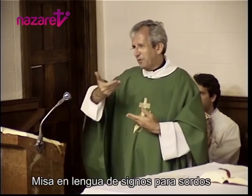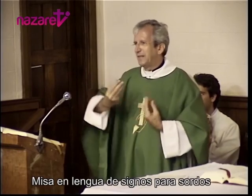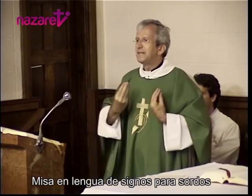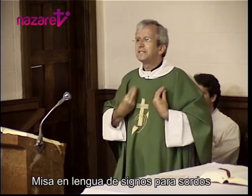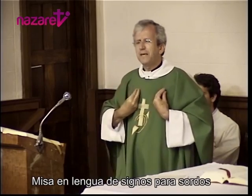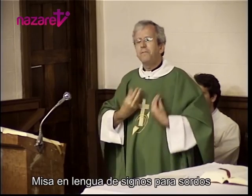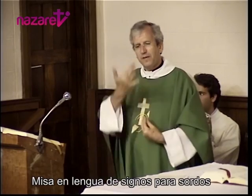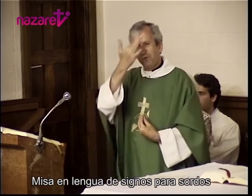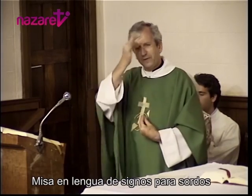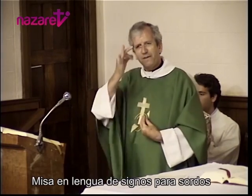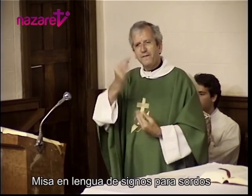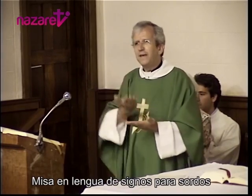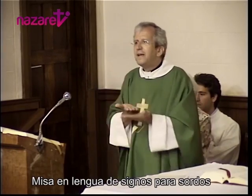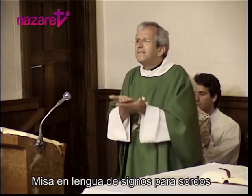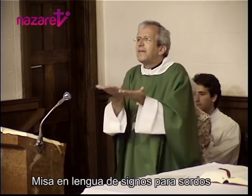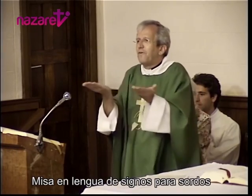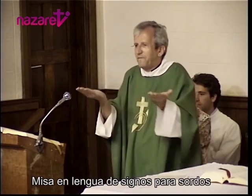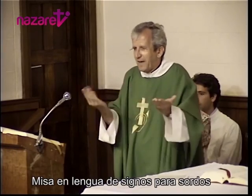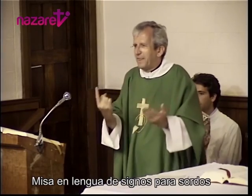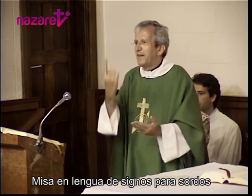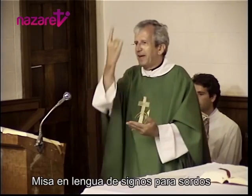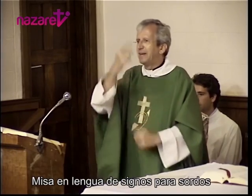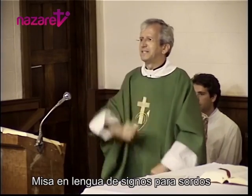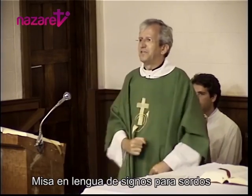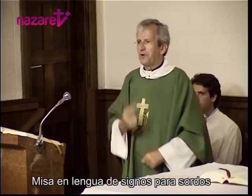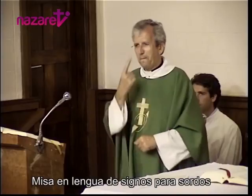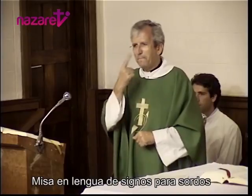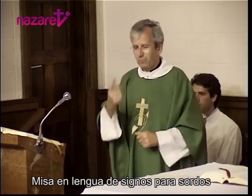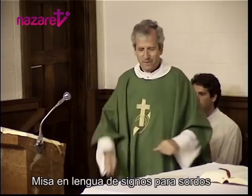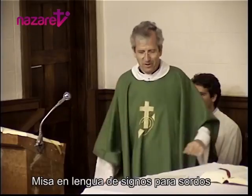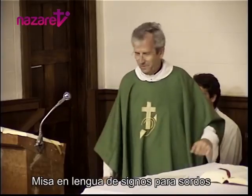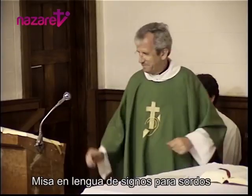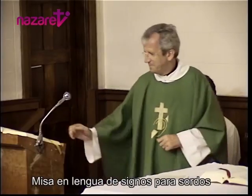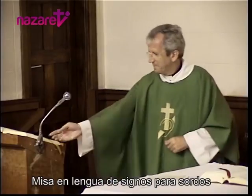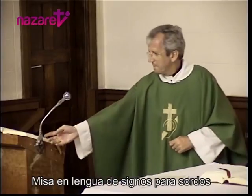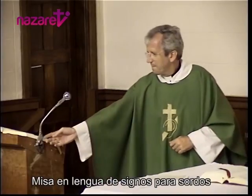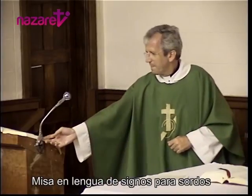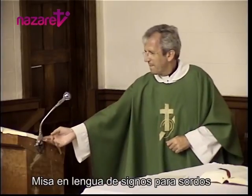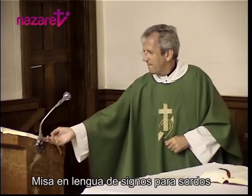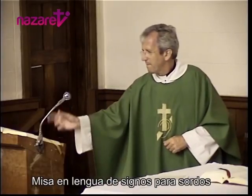importantes que vivieron de fe, de confianza en el Señor. Vamos a verlo.